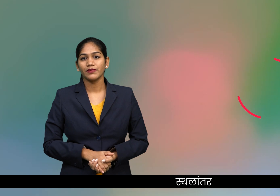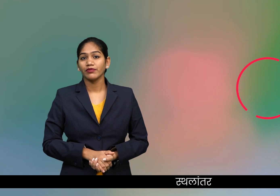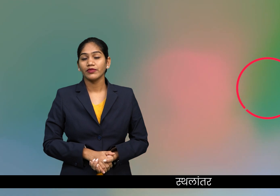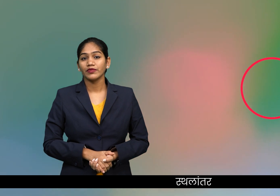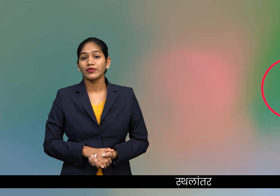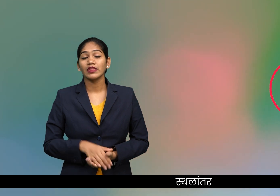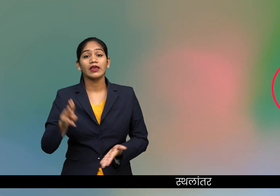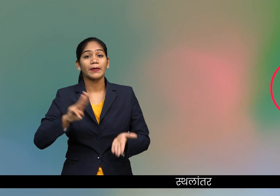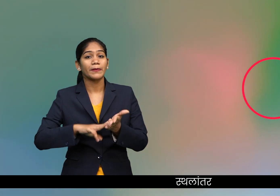स्थलांतर.